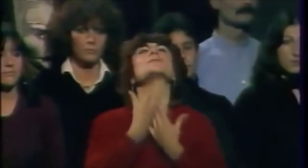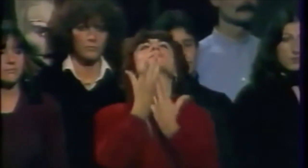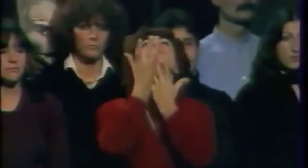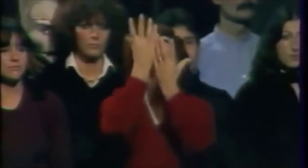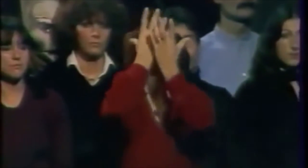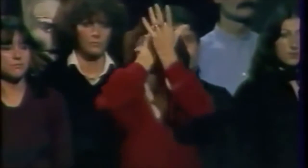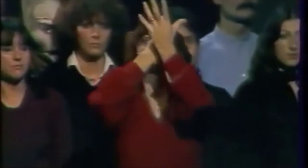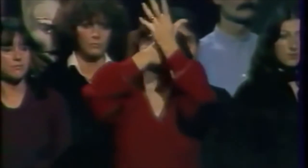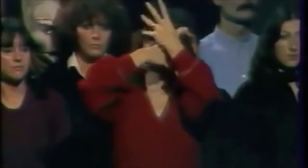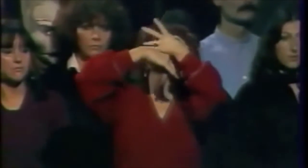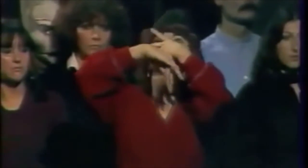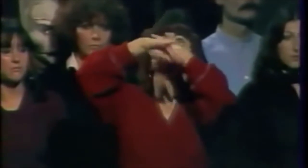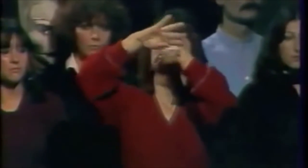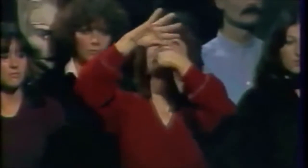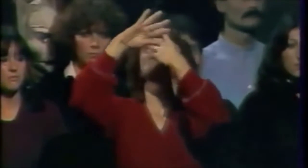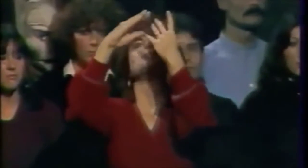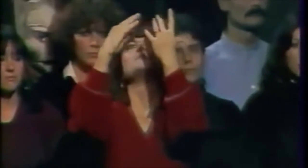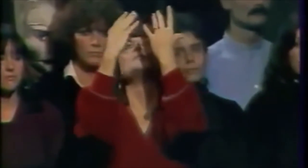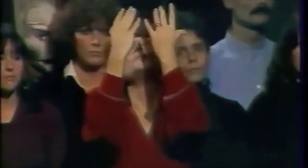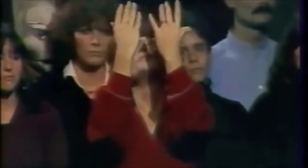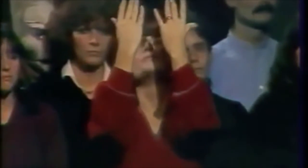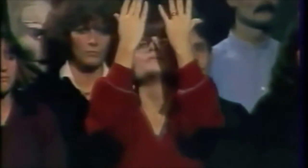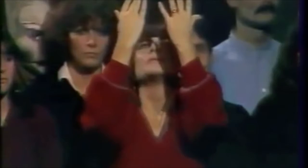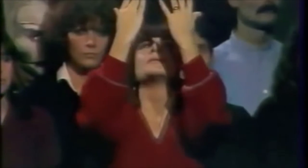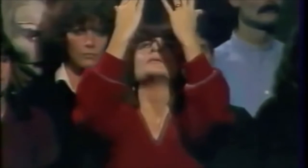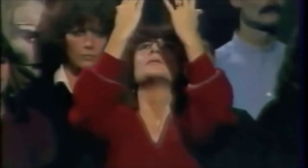Admirez la beauté de mes mains.